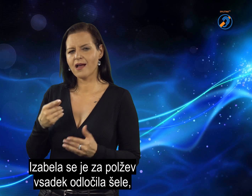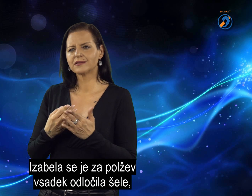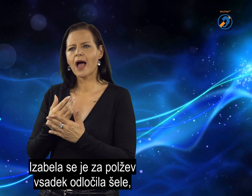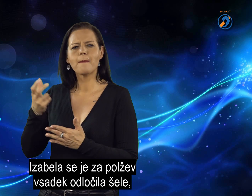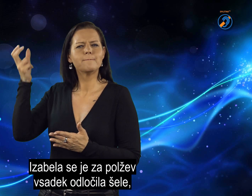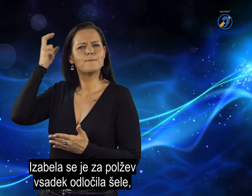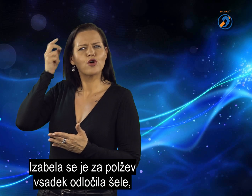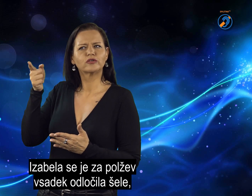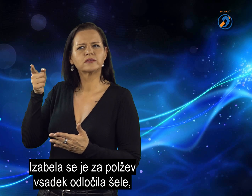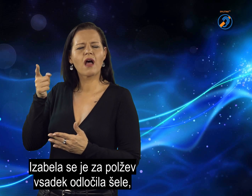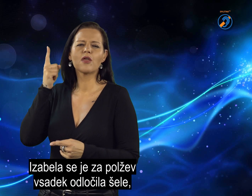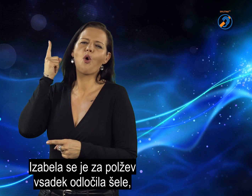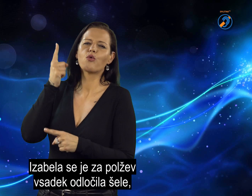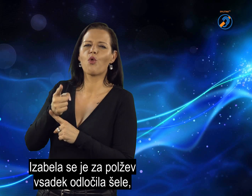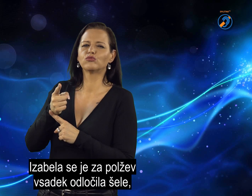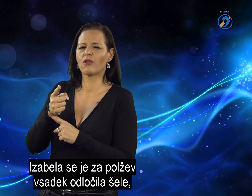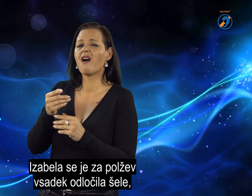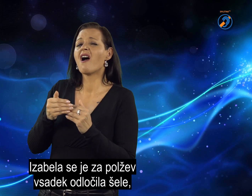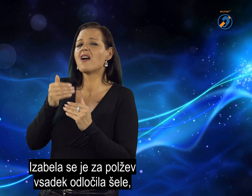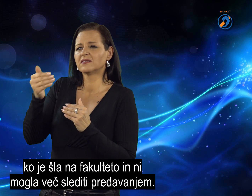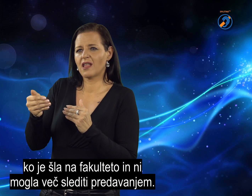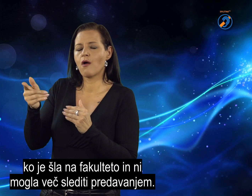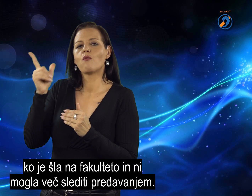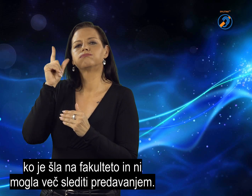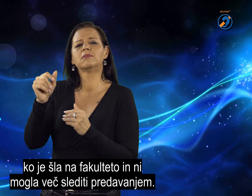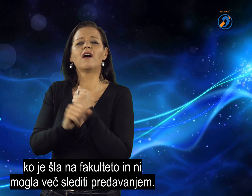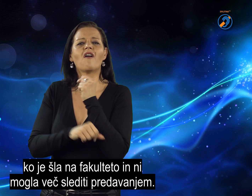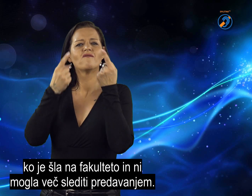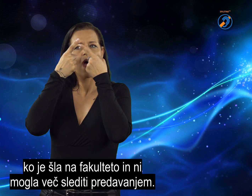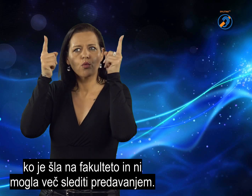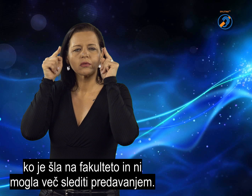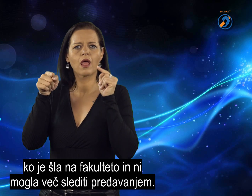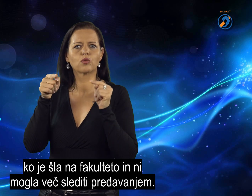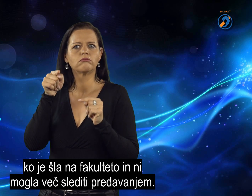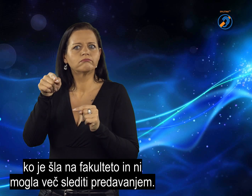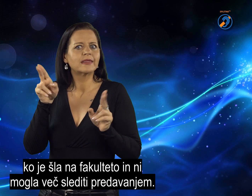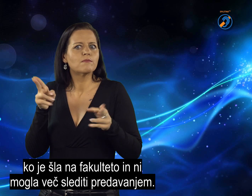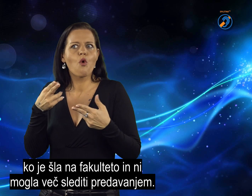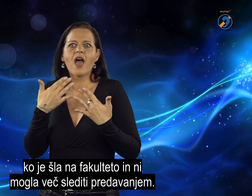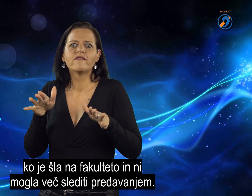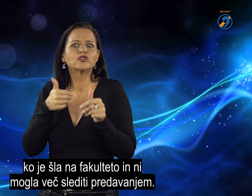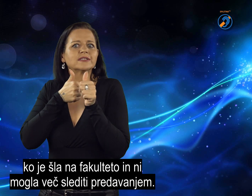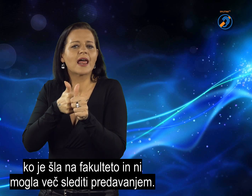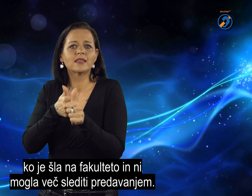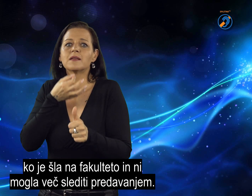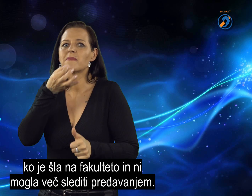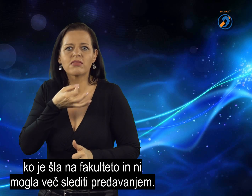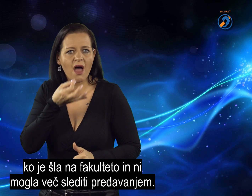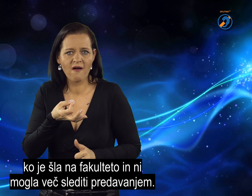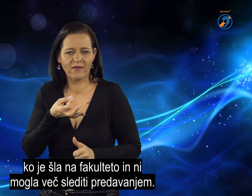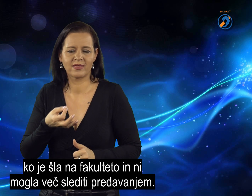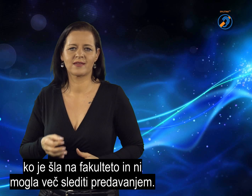Izabela se je za polžev vsadek odločila šele, ko je šla na fakulteto in ni mogla več slediti predavanjem.